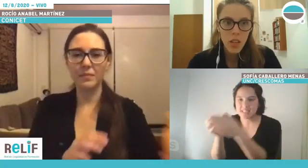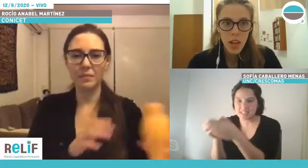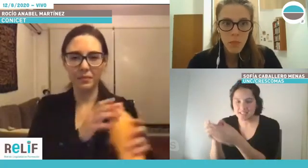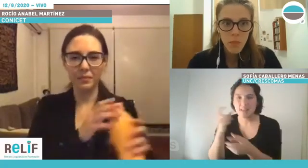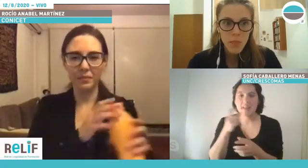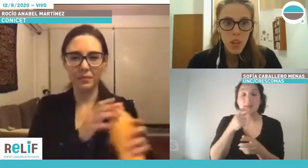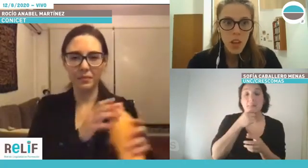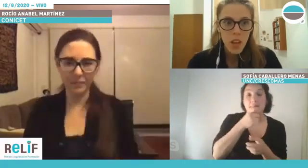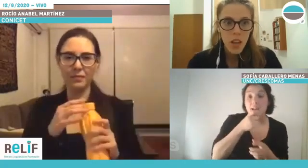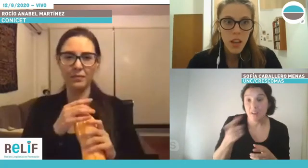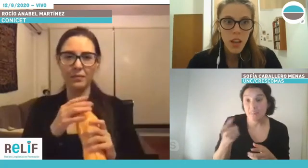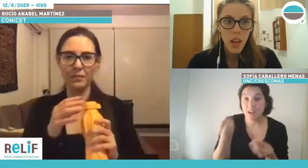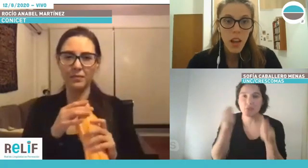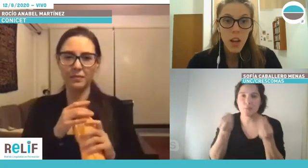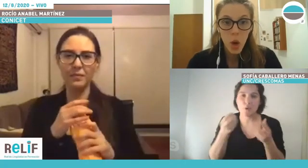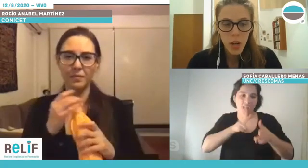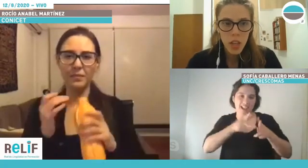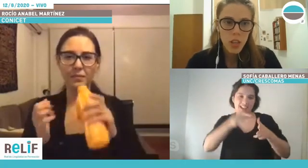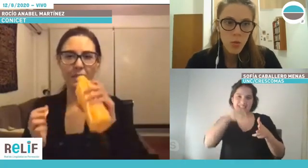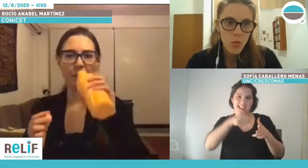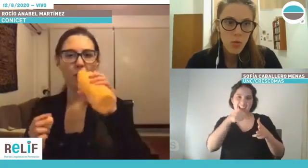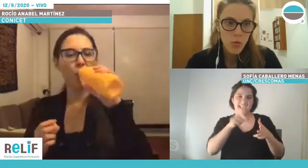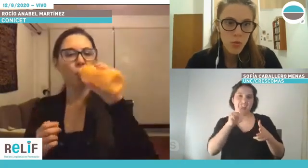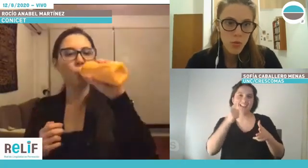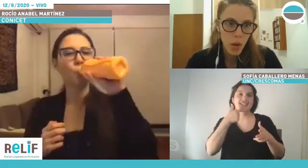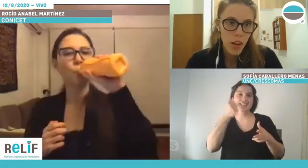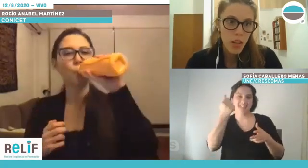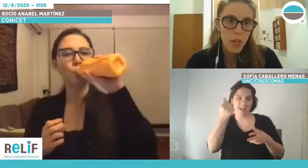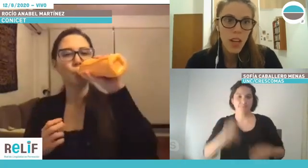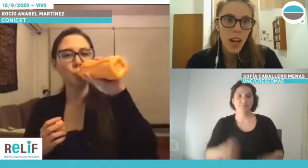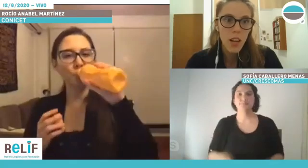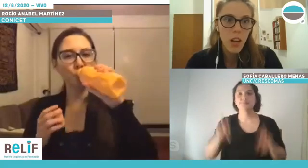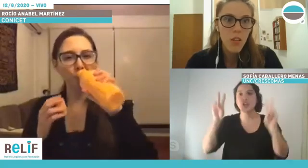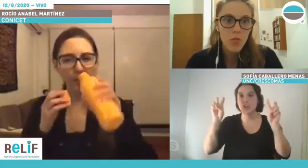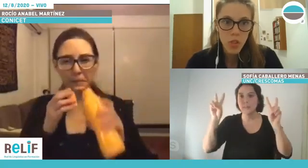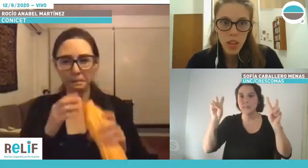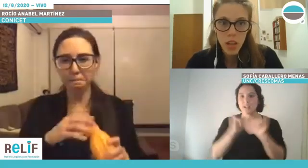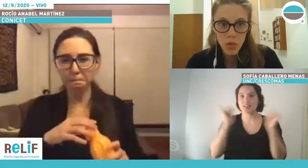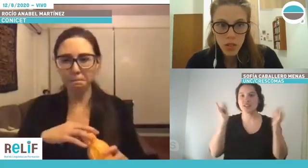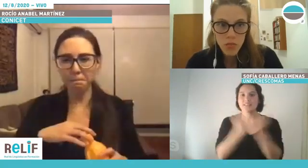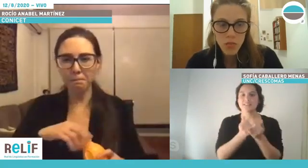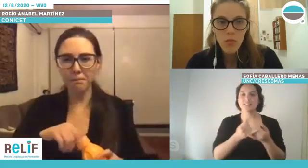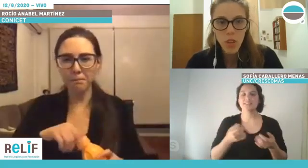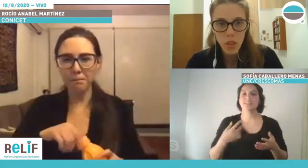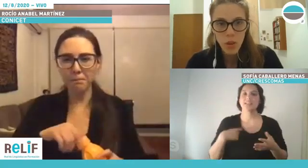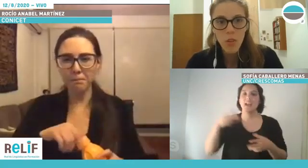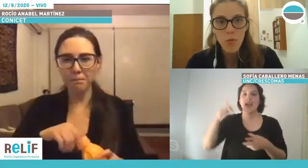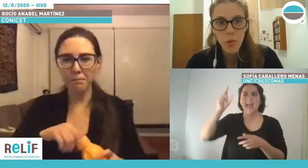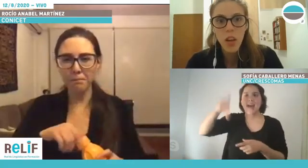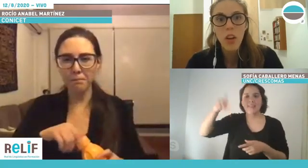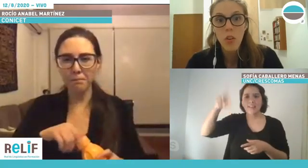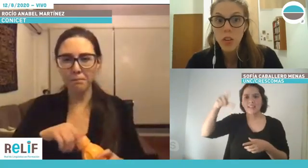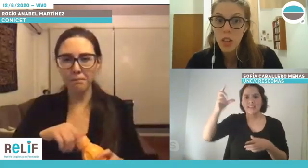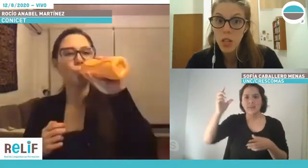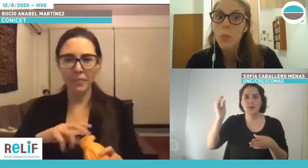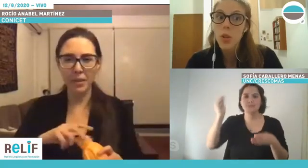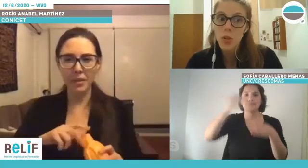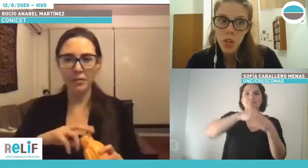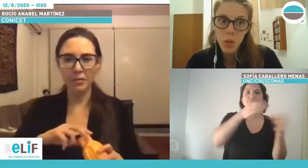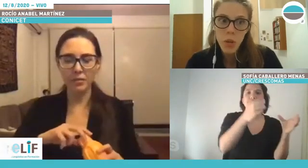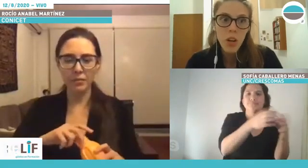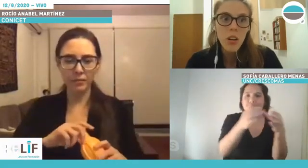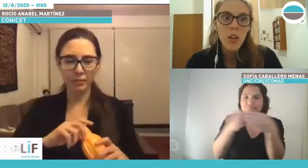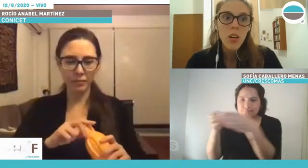la LSA. El nombre de tu trabajo era Reconsideración desde un enfoque